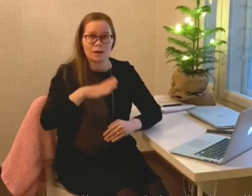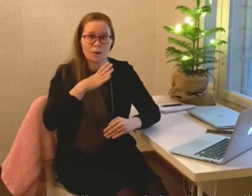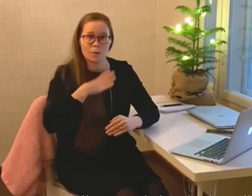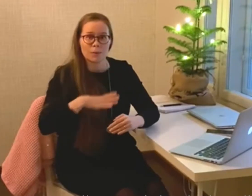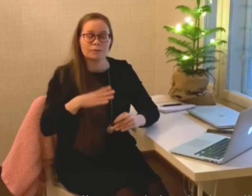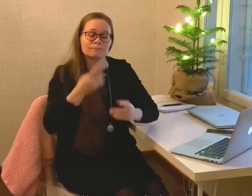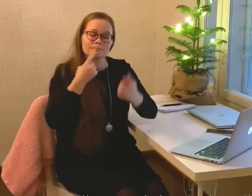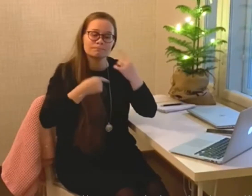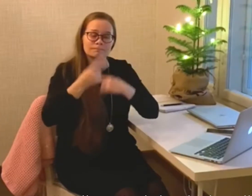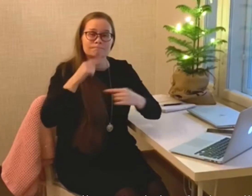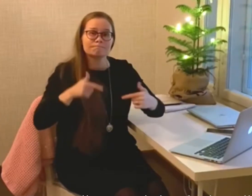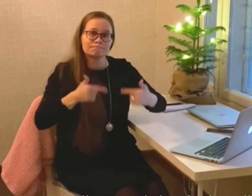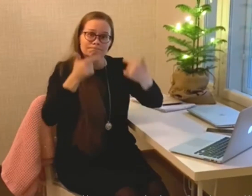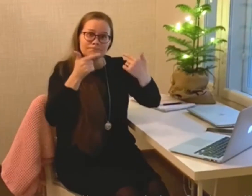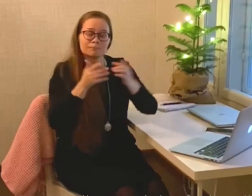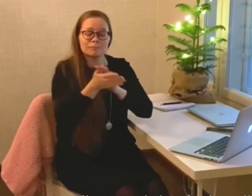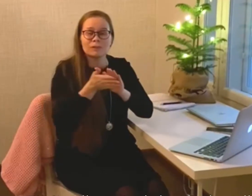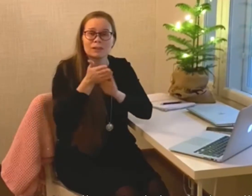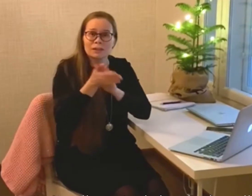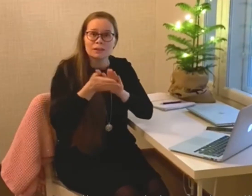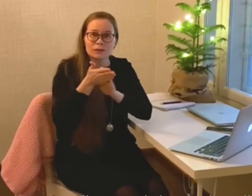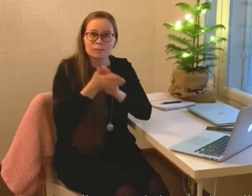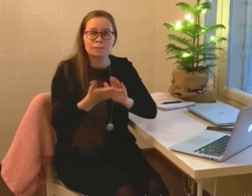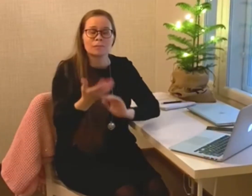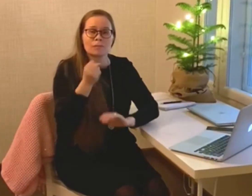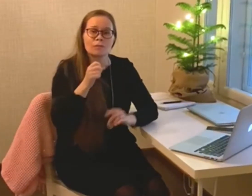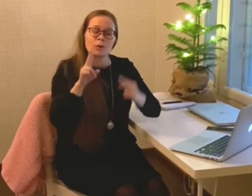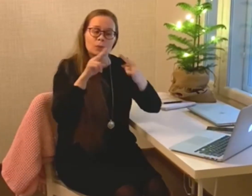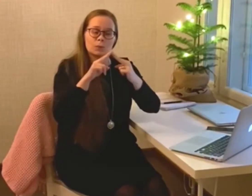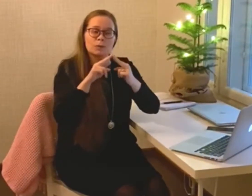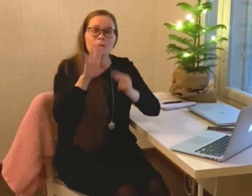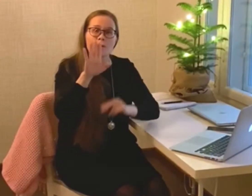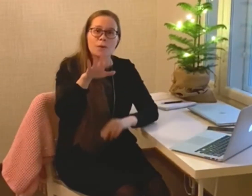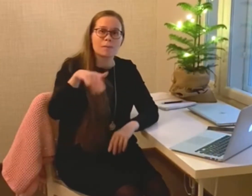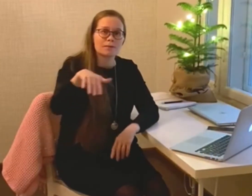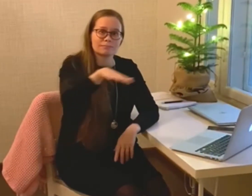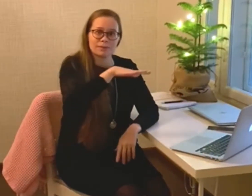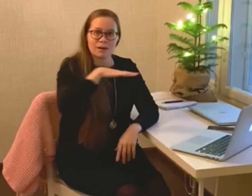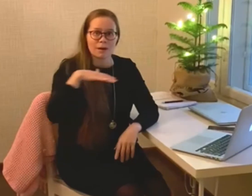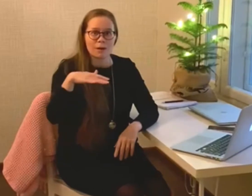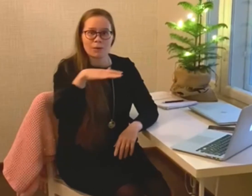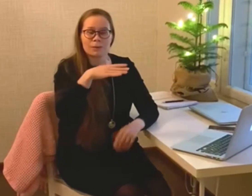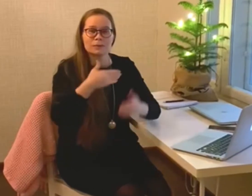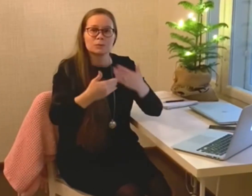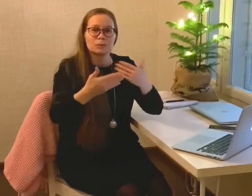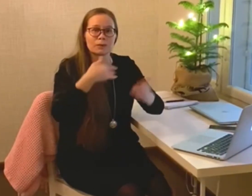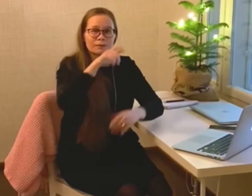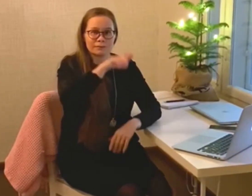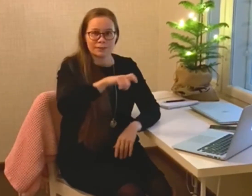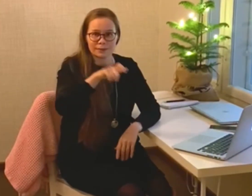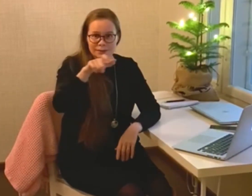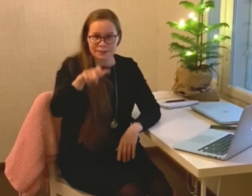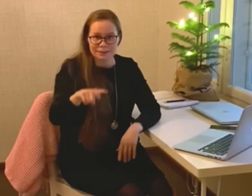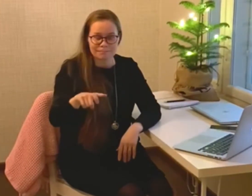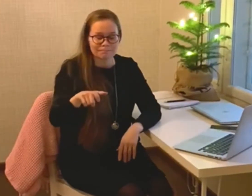Tämän jälkeen, jos haluat keskustella videopuhelun kautta viittoen, voit ottaa yhteyttä oman